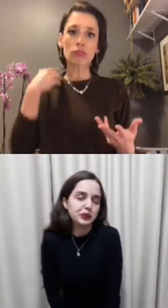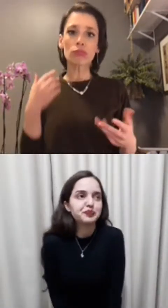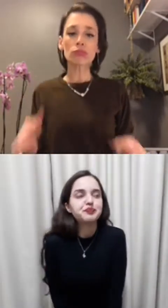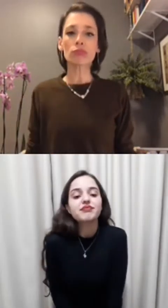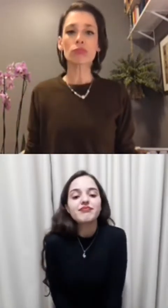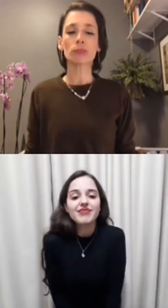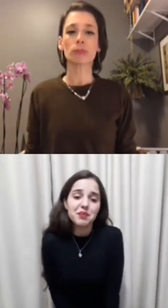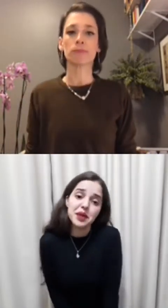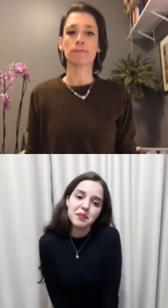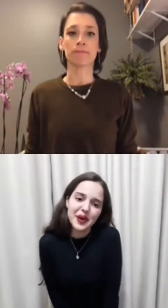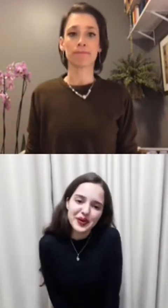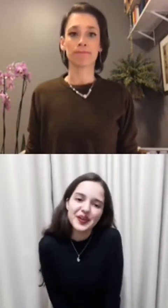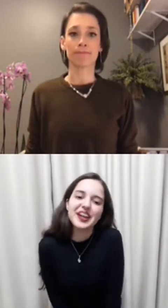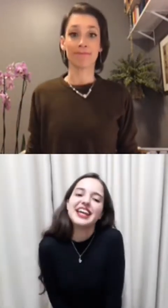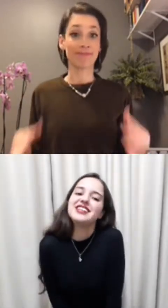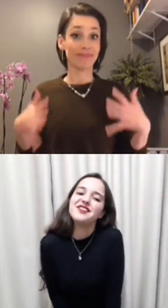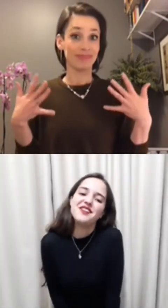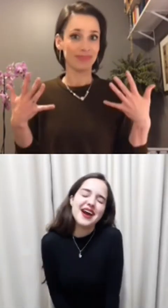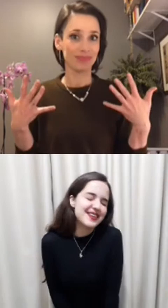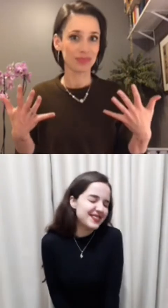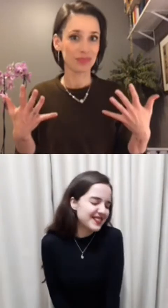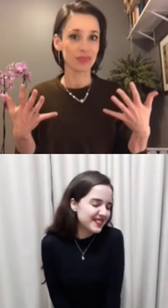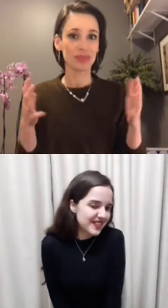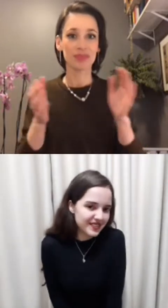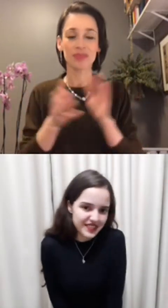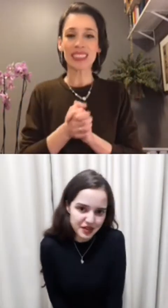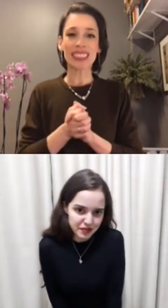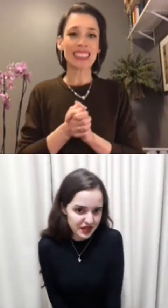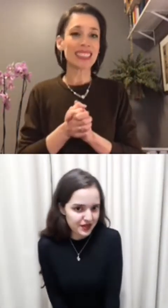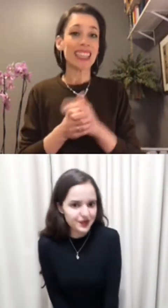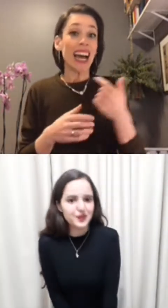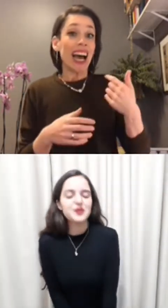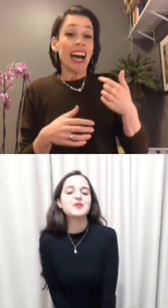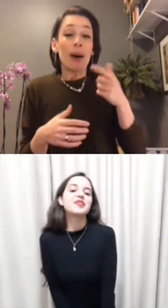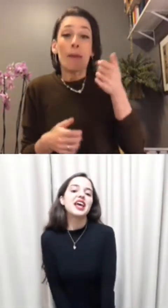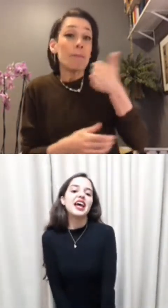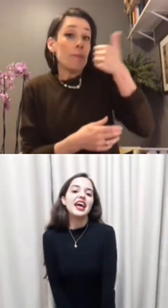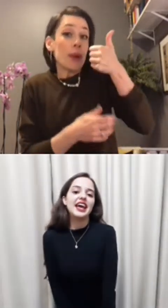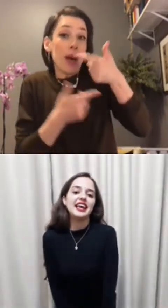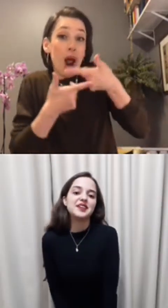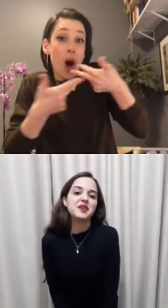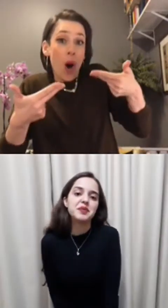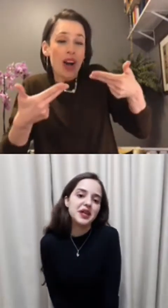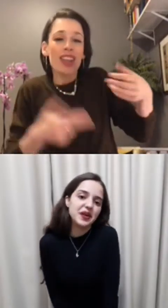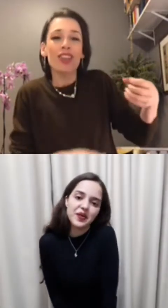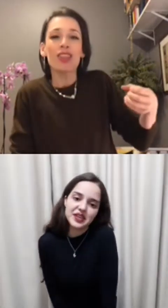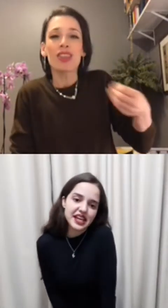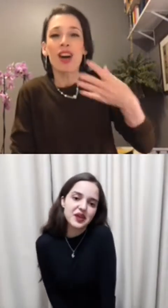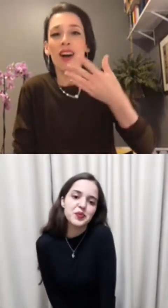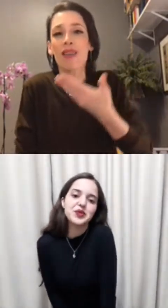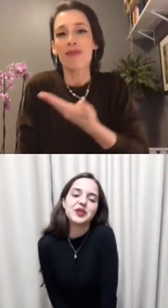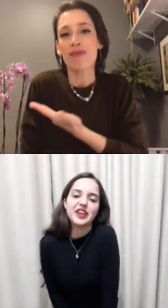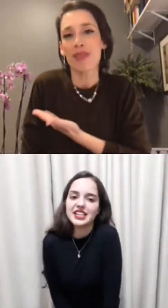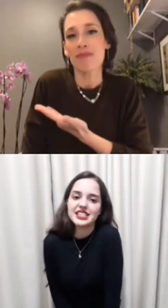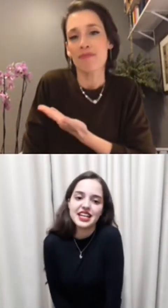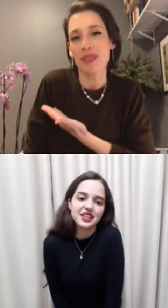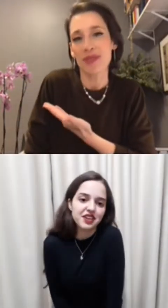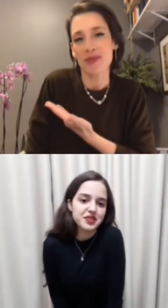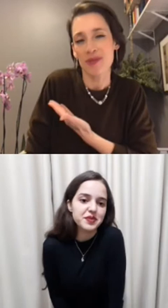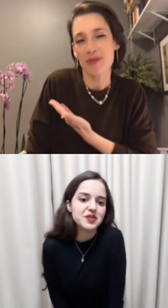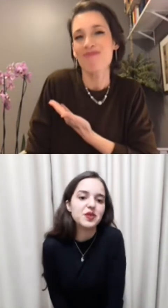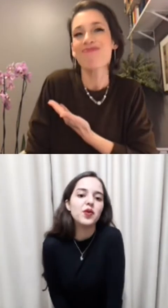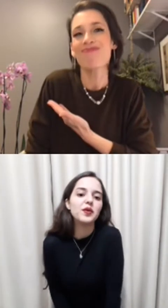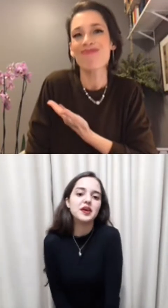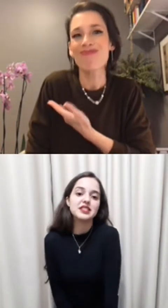Então, primeiro que eu ganhei diversos novos amigos. Então, a primeira coisa é que eu pude conhecer